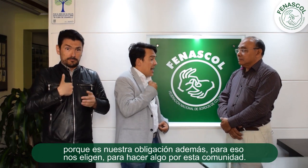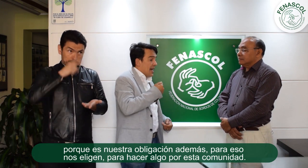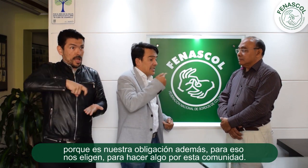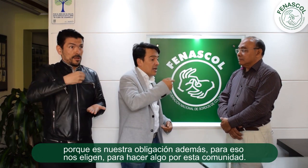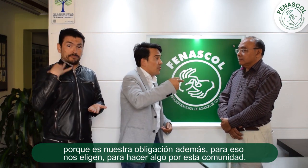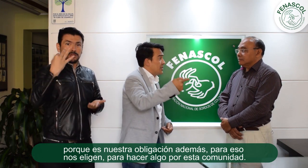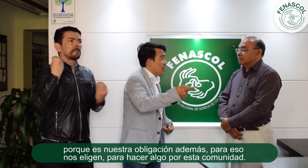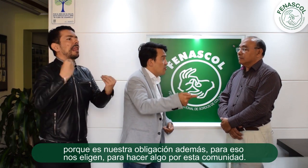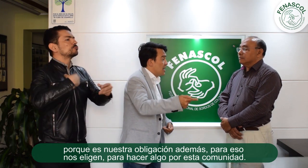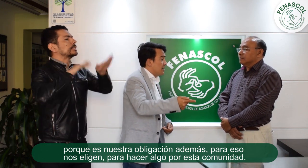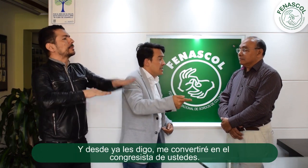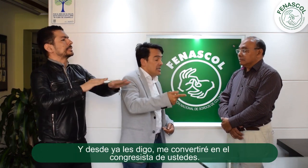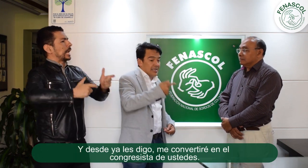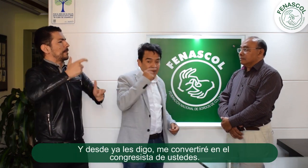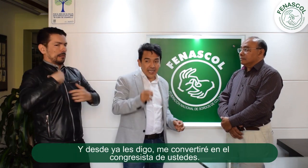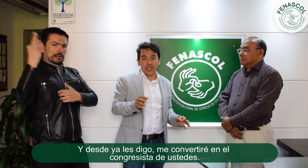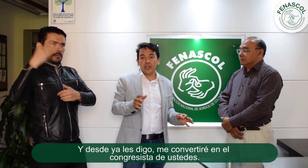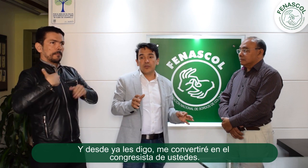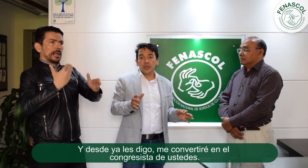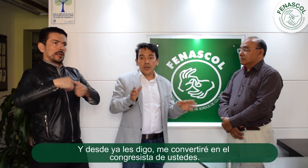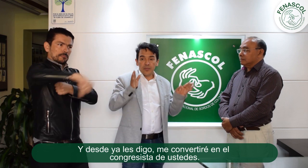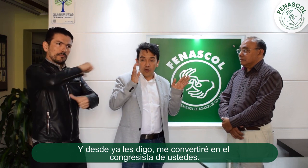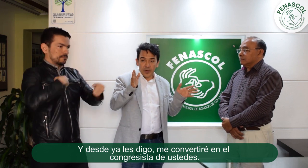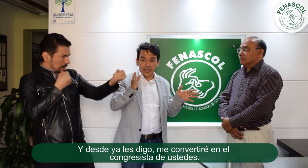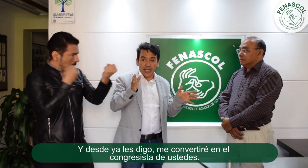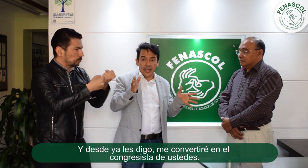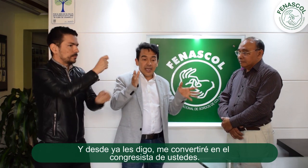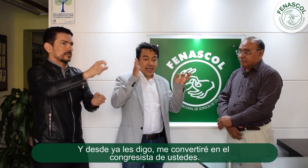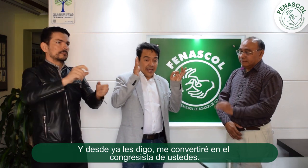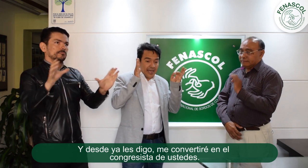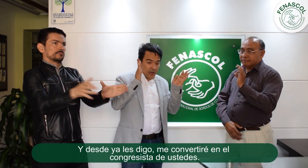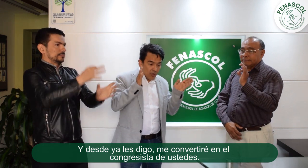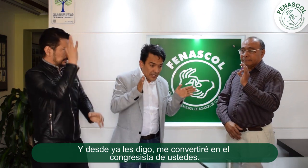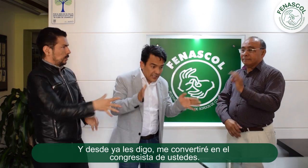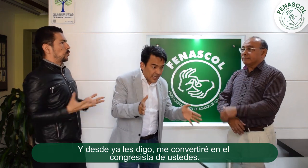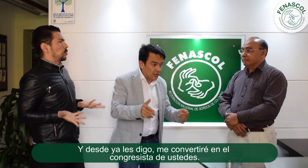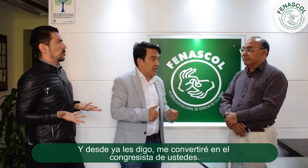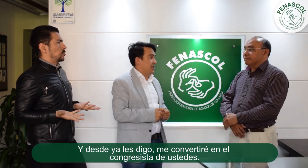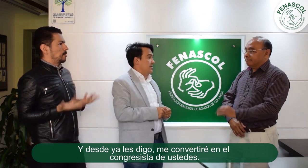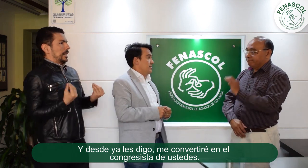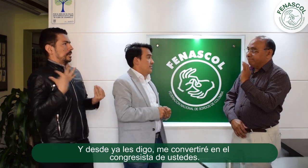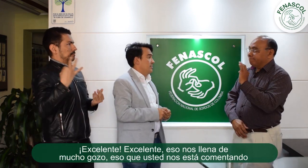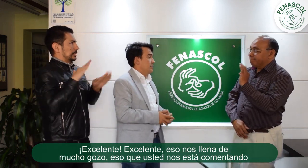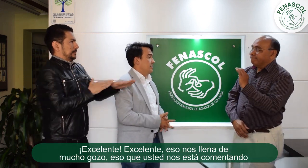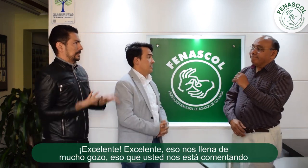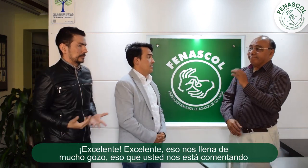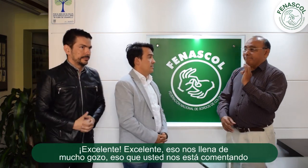Para hacer algo por esta comunidad. Y desde ya les digo, me convertiré en el congresista de ustedes.